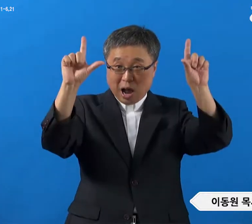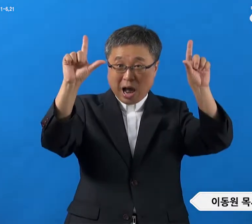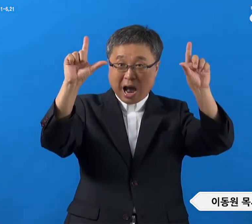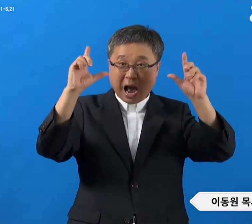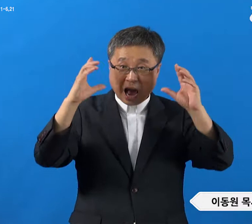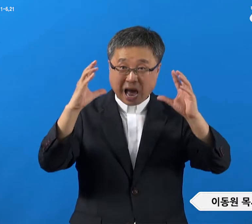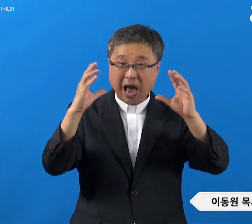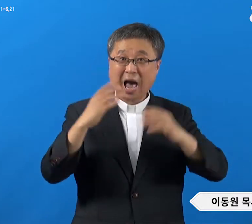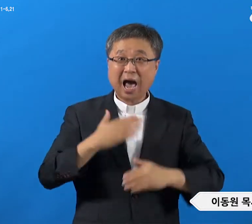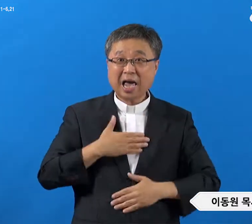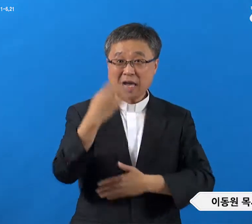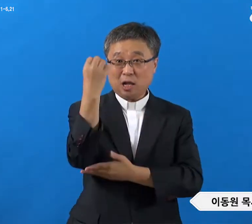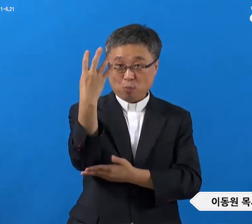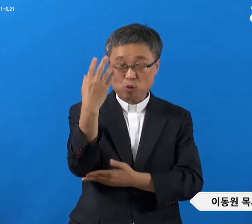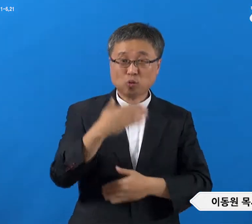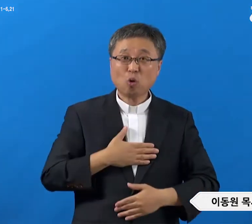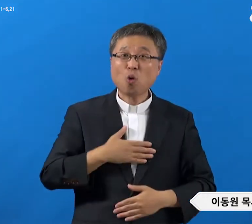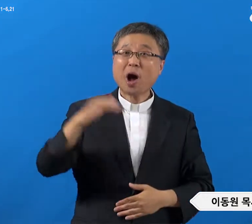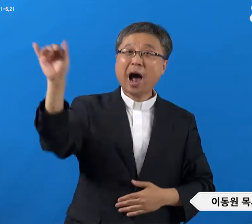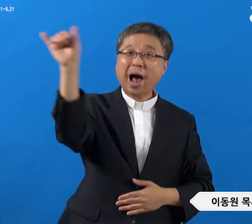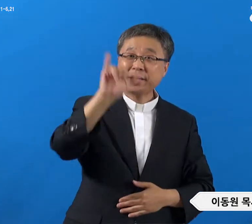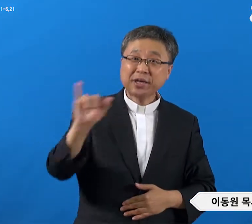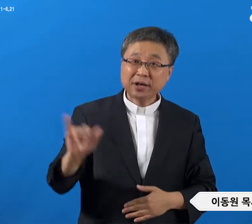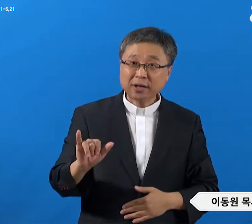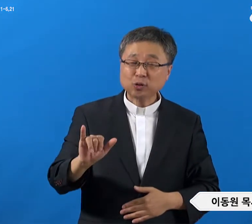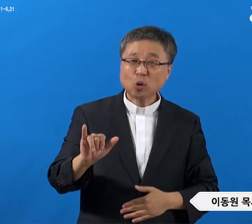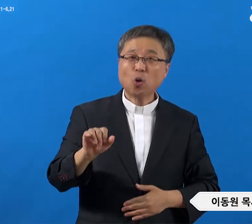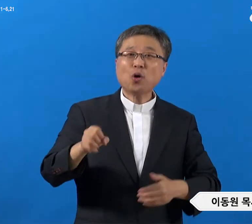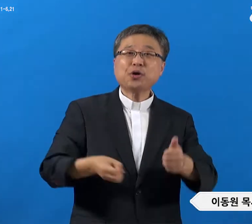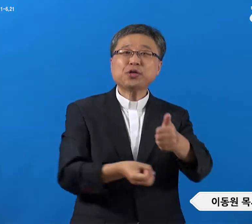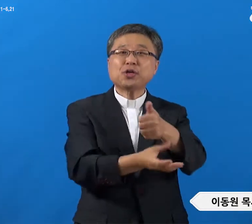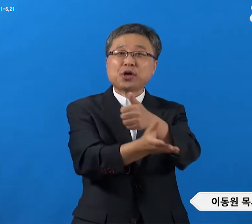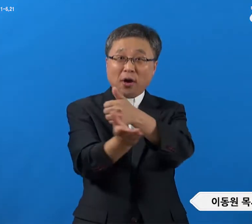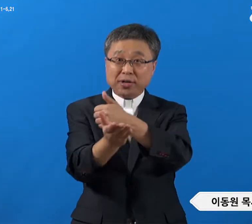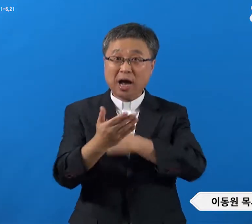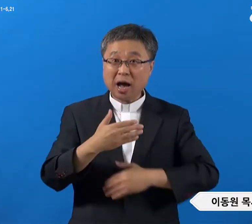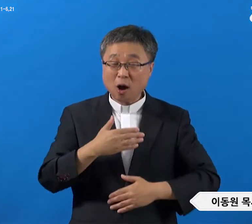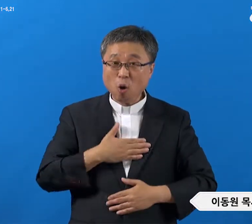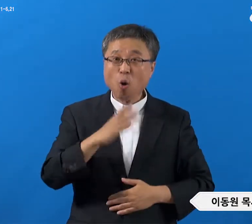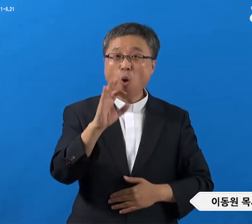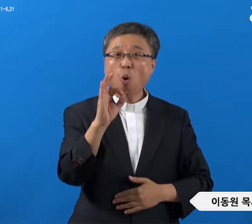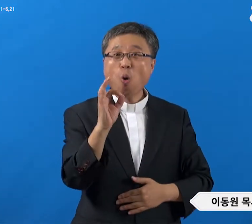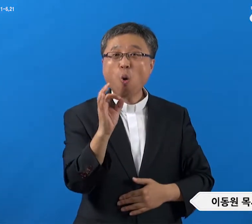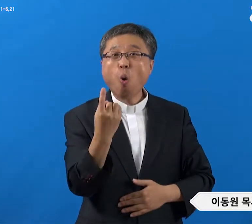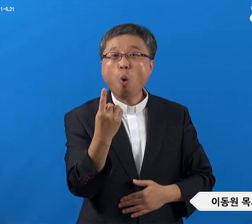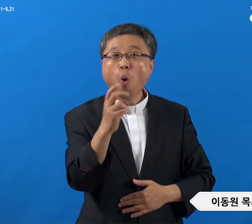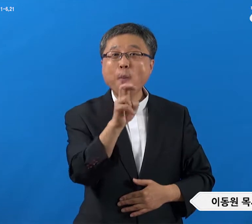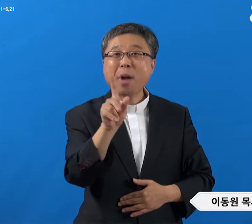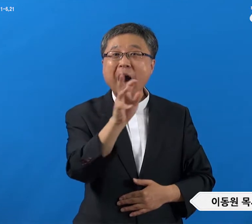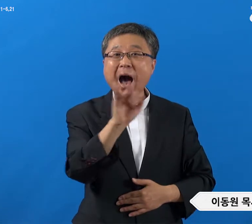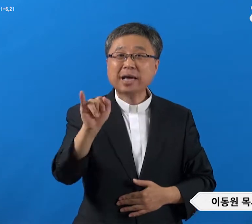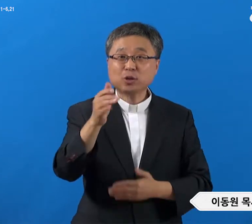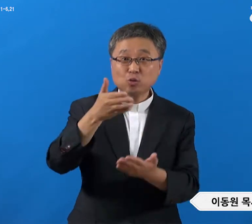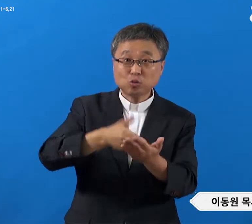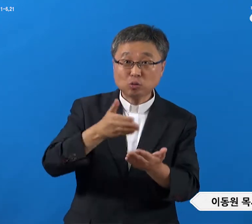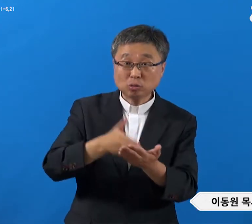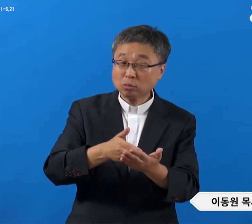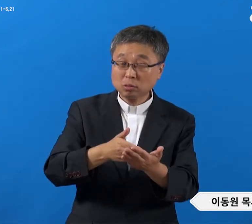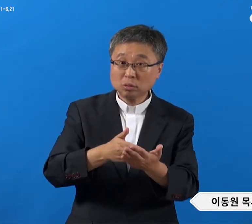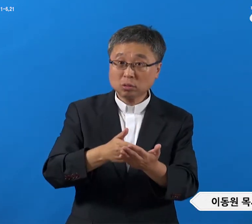조선중앙동아일보의 기사와 한겨레 경향 오마이의 기사는 상당히 다르다는 것을 여러분은 보셨을